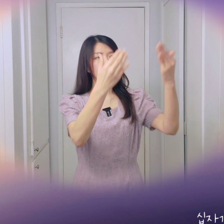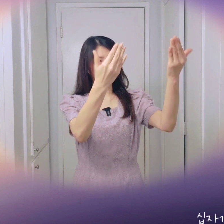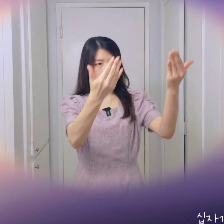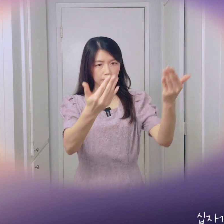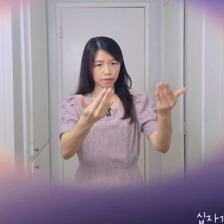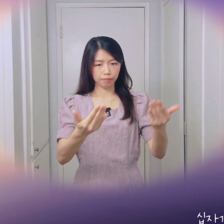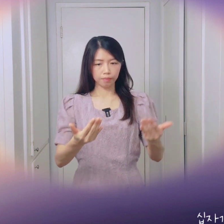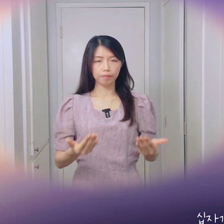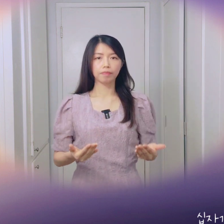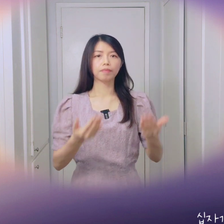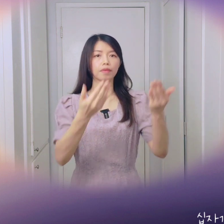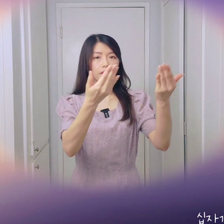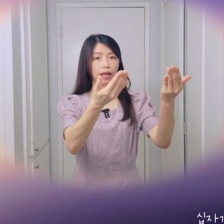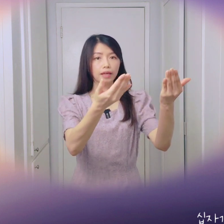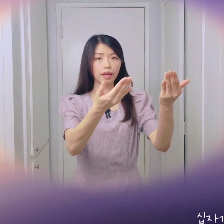사랑해주신,